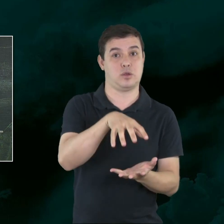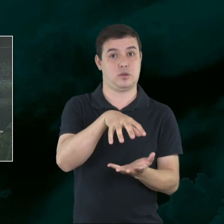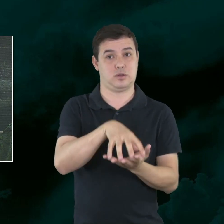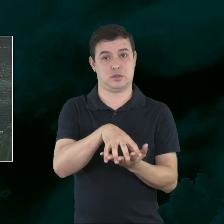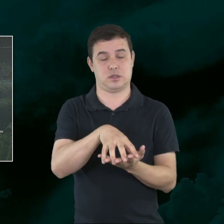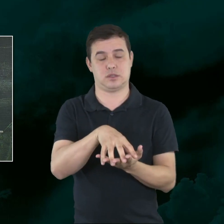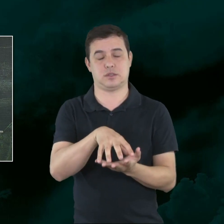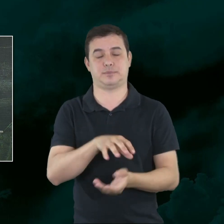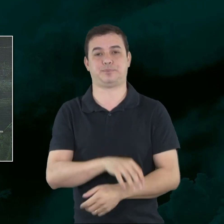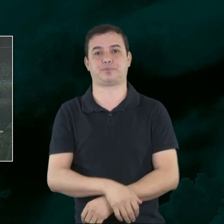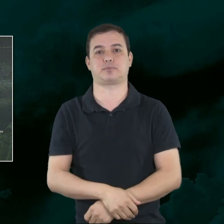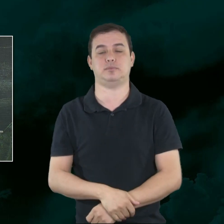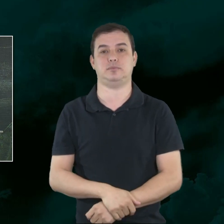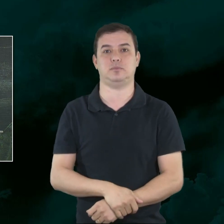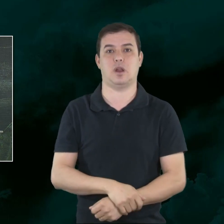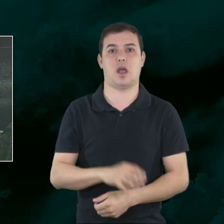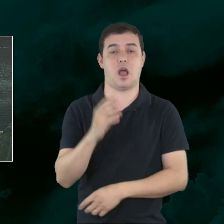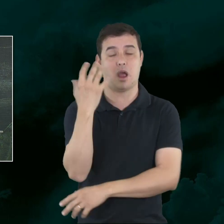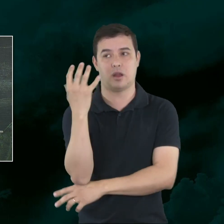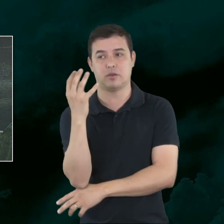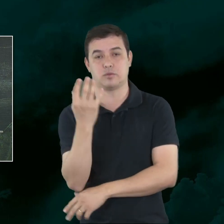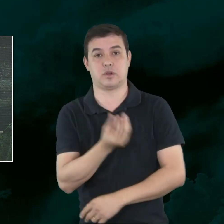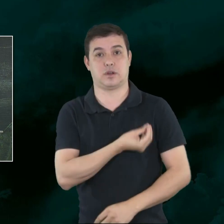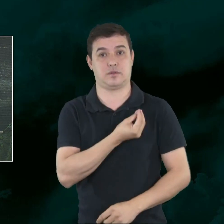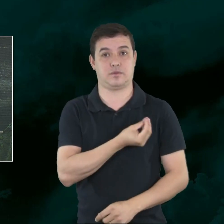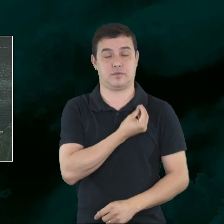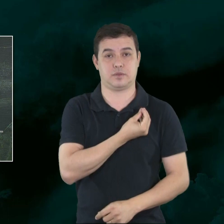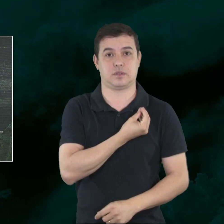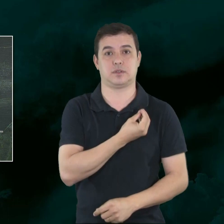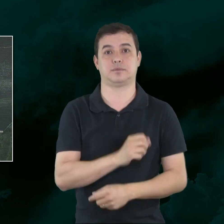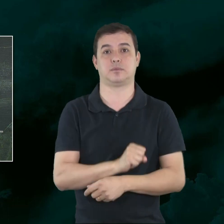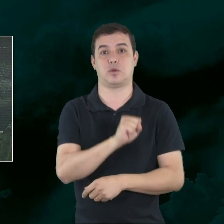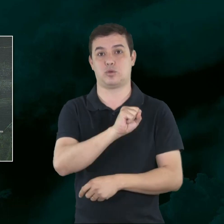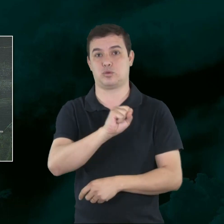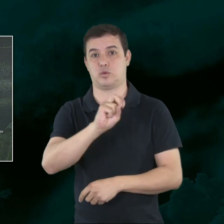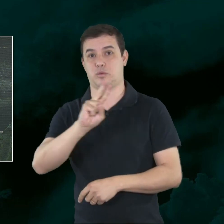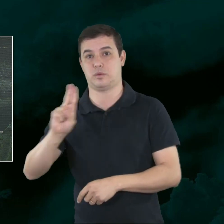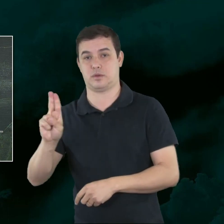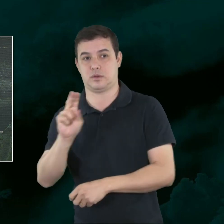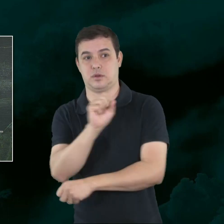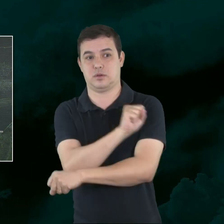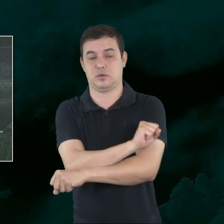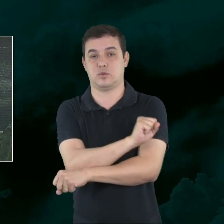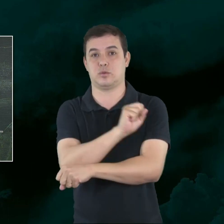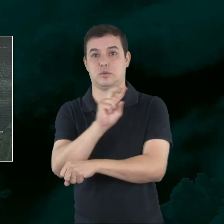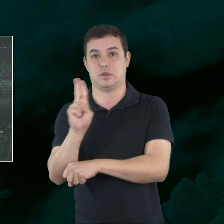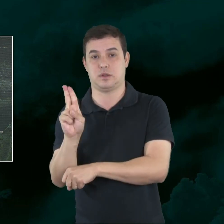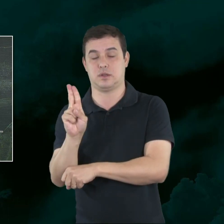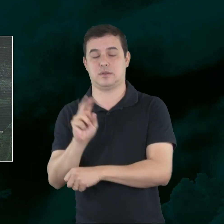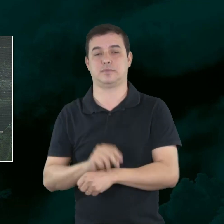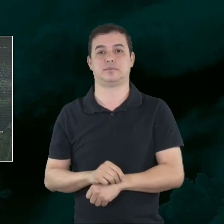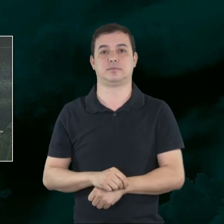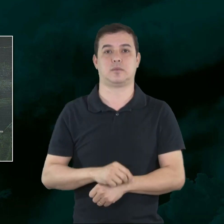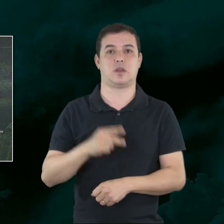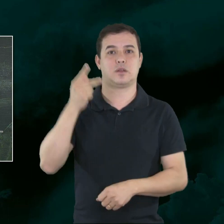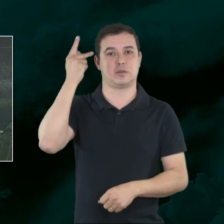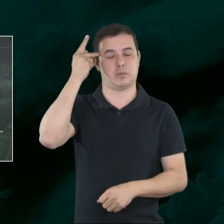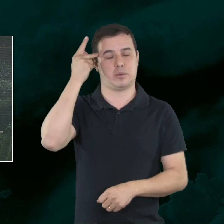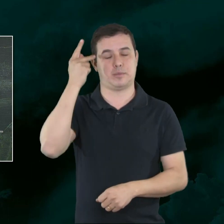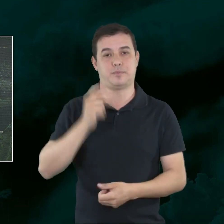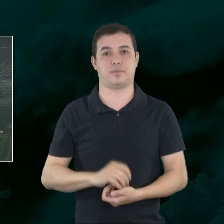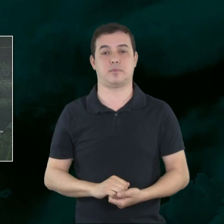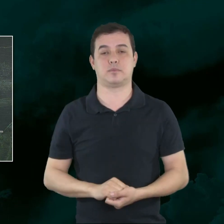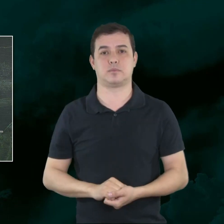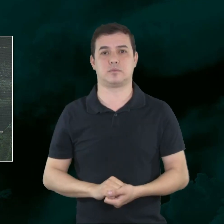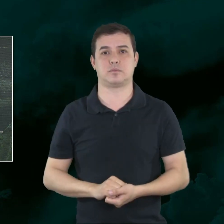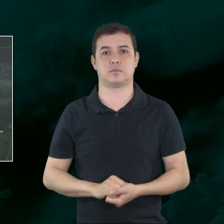montamos aqui na Estância Árvore da Vida, em Sumaré, São Paulo. Não se esqueçam hoje, de fazer as